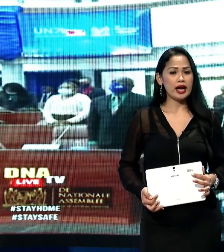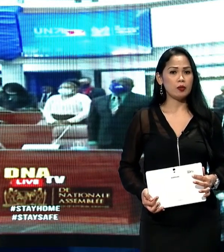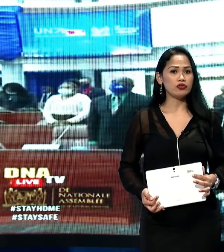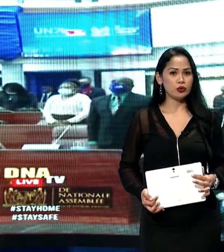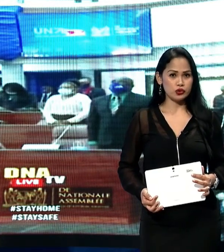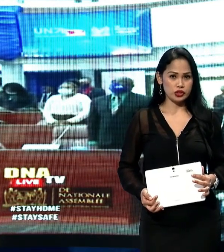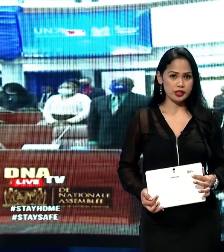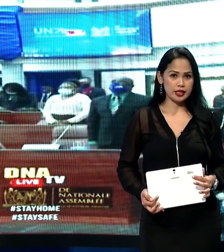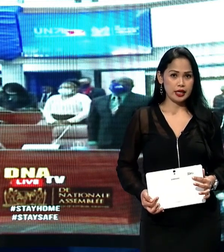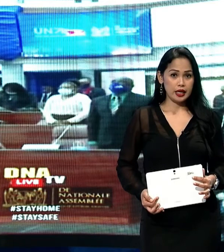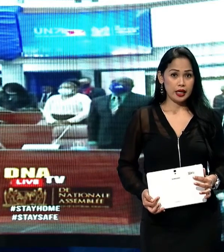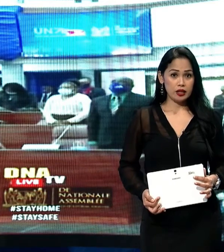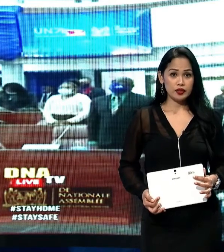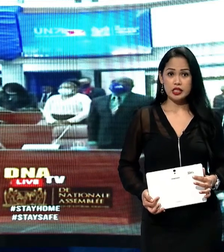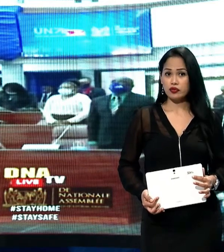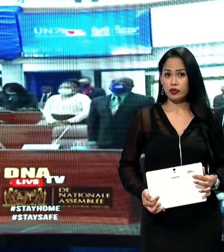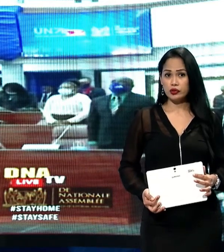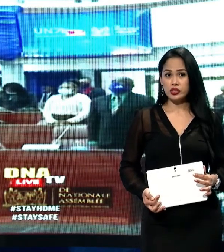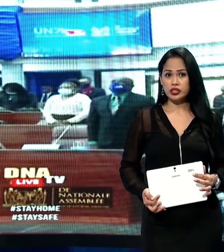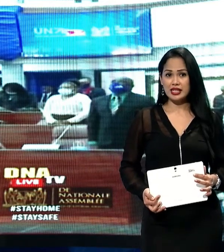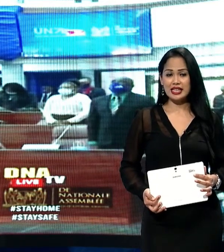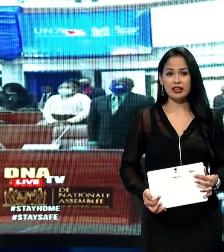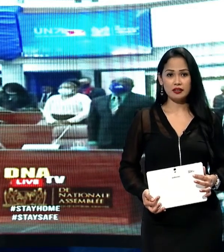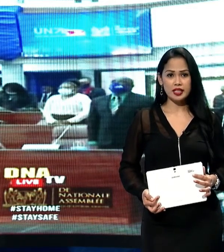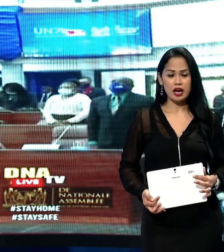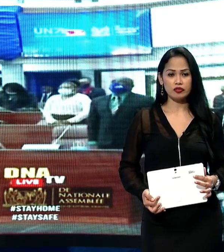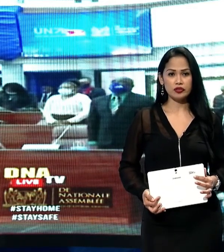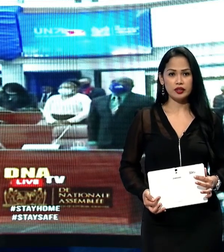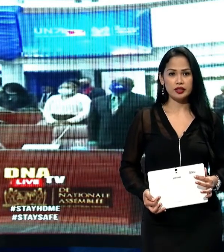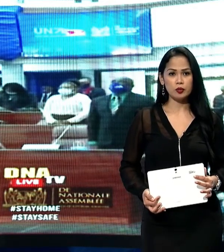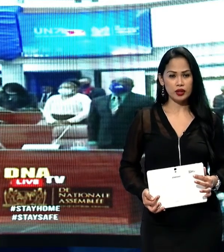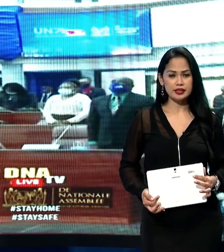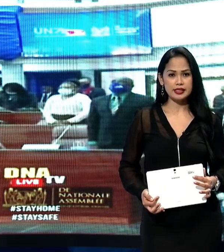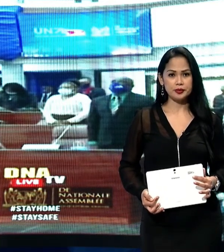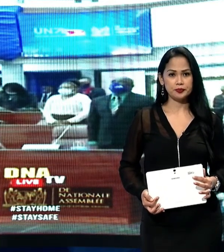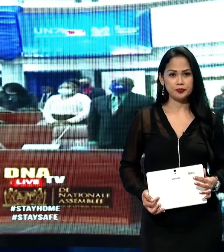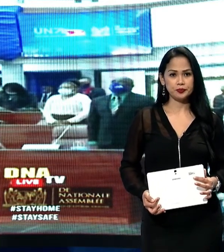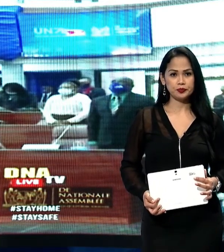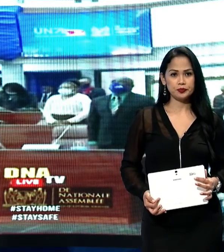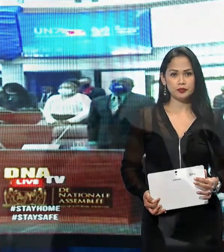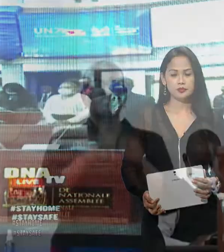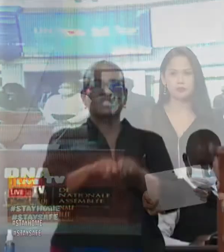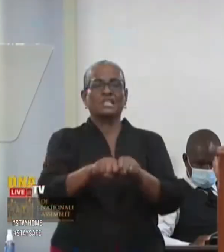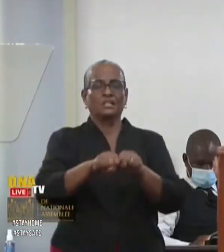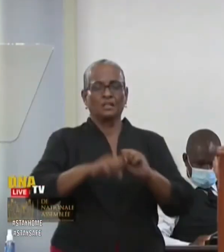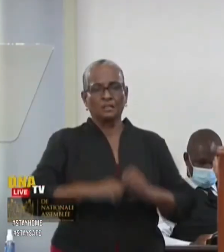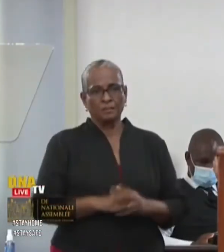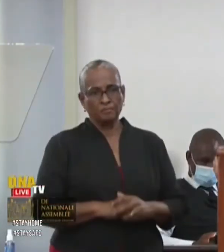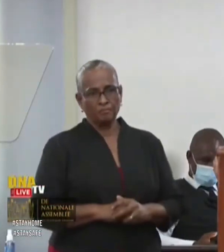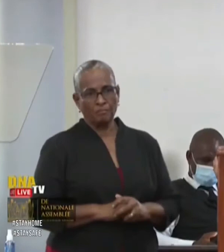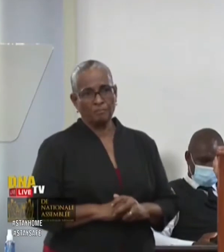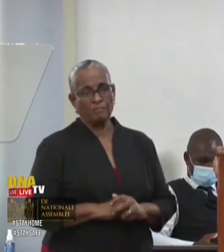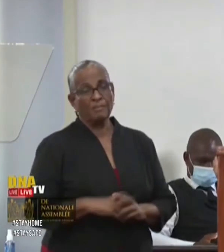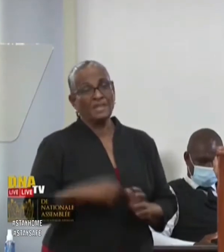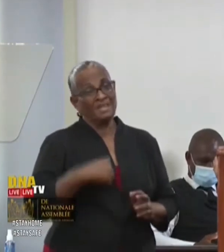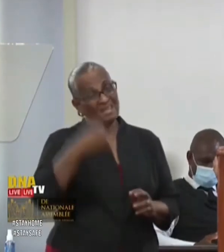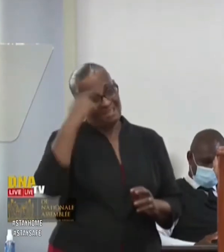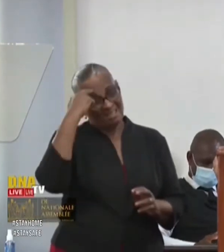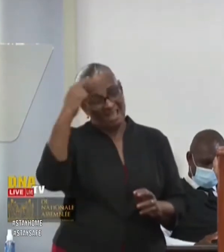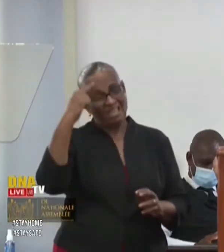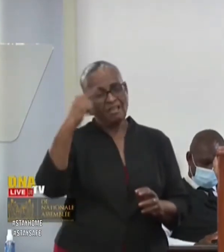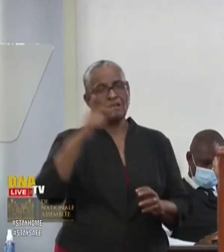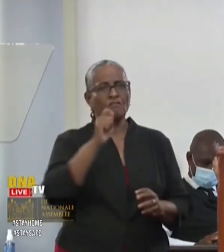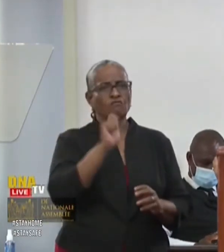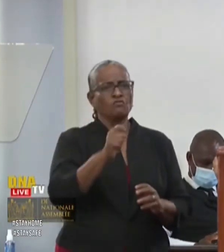enkele voorname functies. Een van deze functies is het handhaven van de democratie. Ik denk, meneer